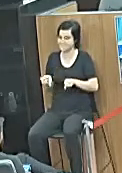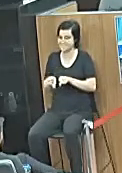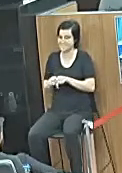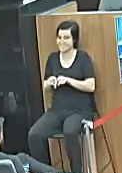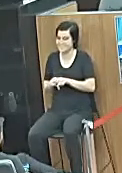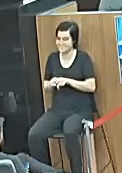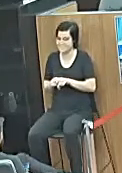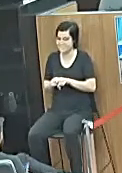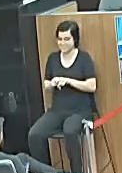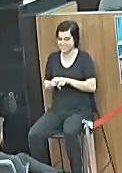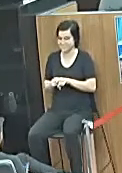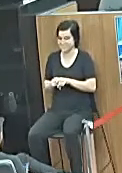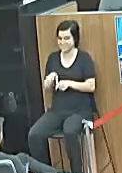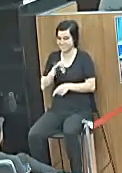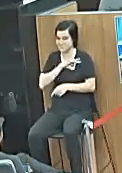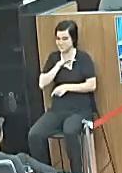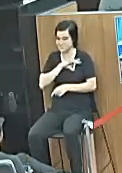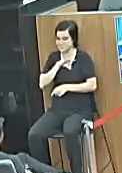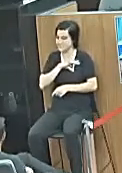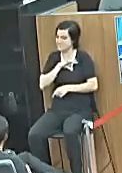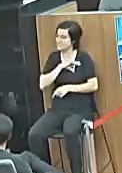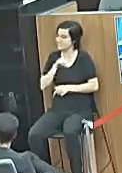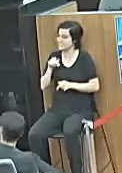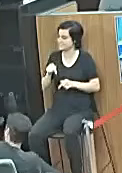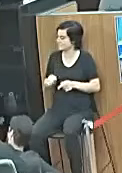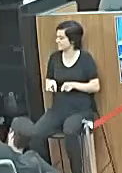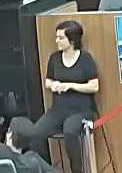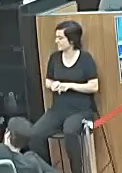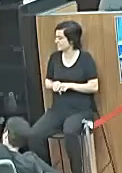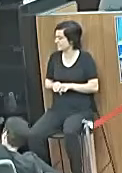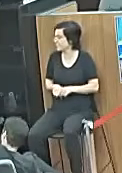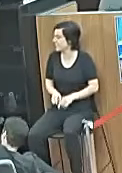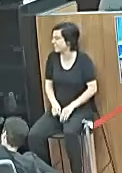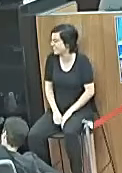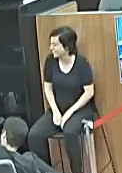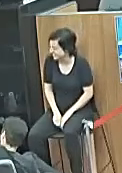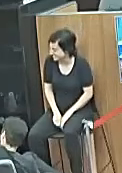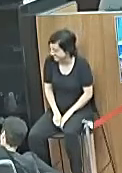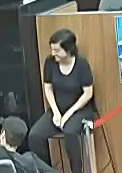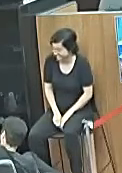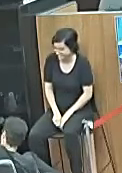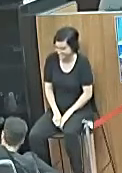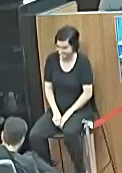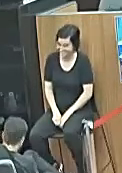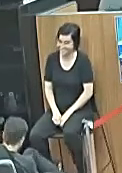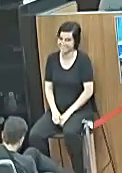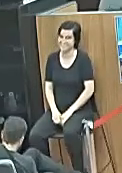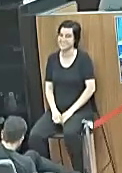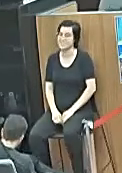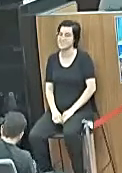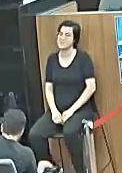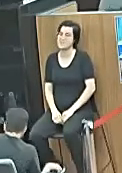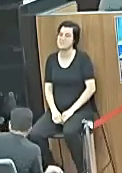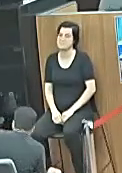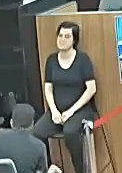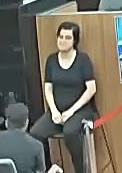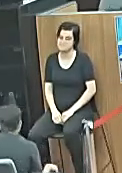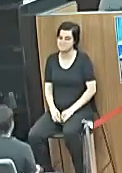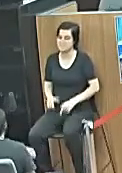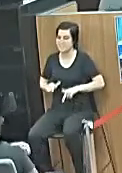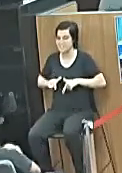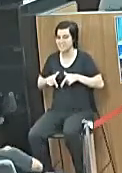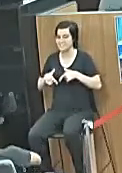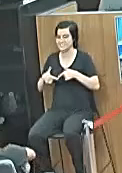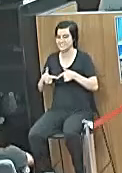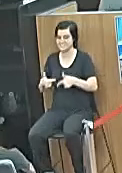cada departamento de polícia no âmbito da ação 40 17 registros de condutores o programa 008 inclui ações